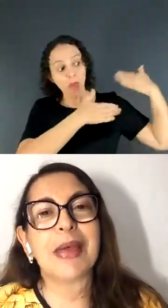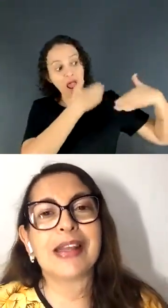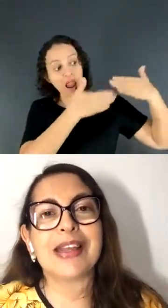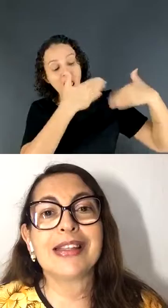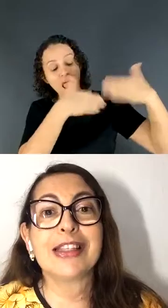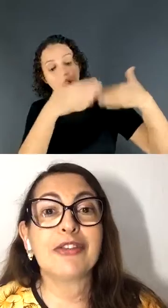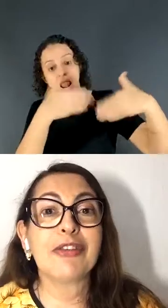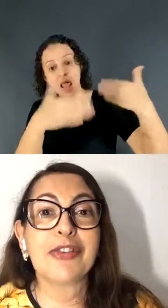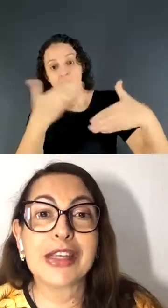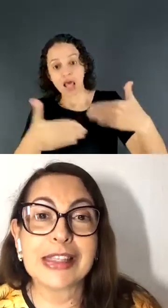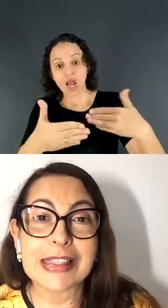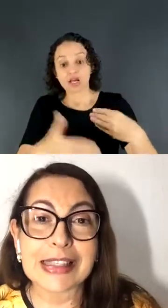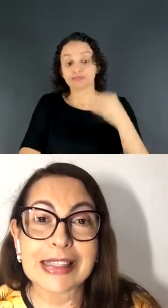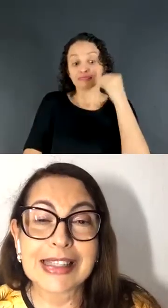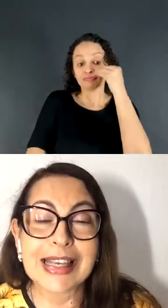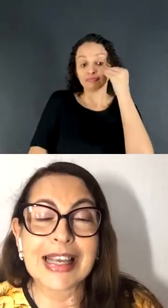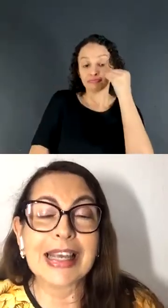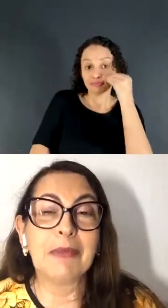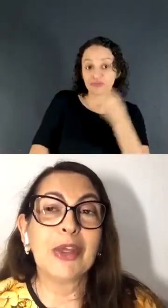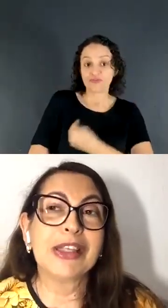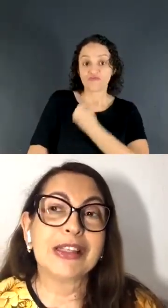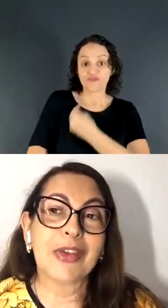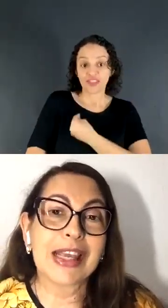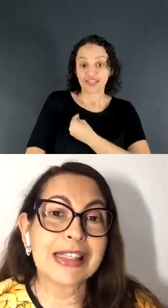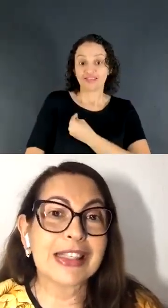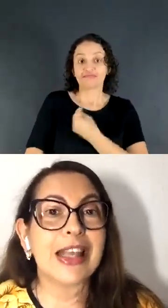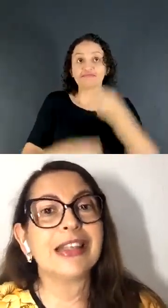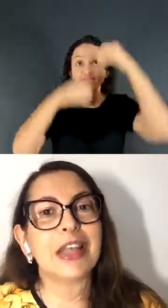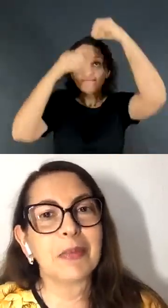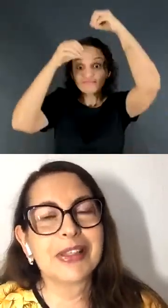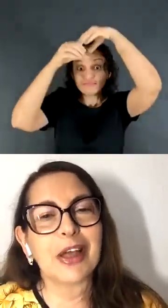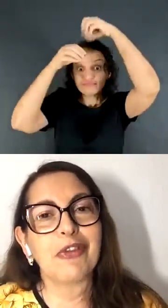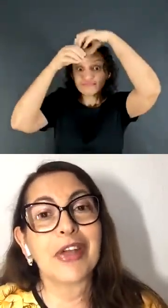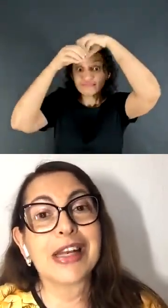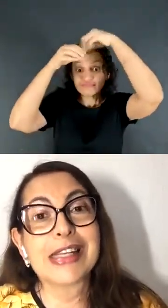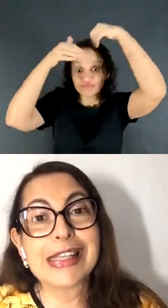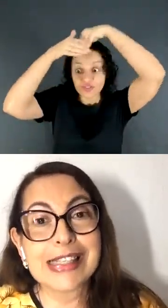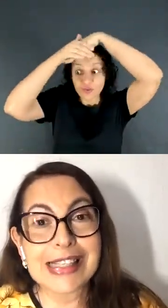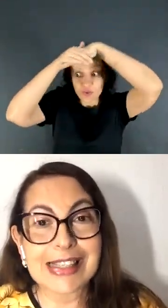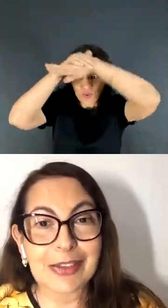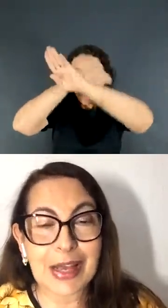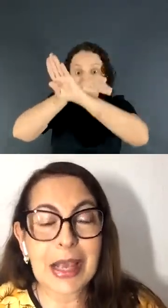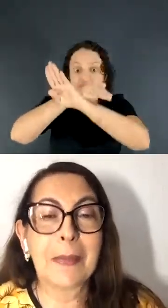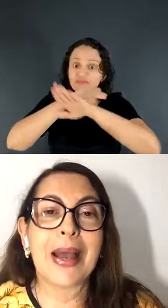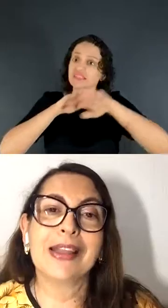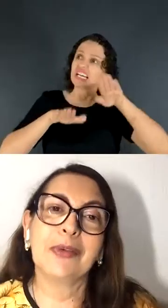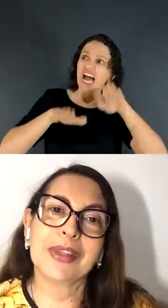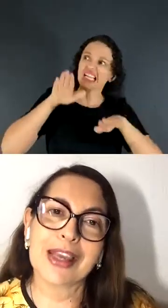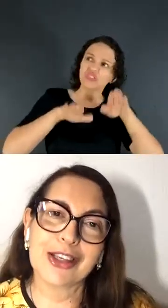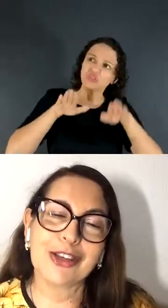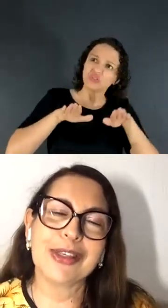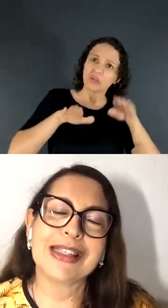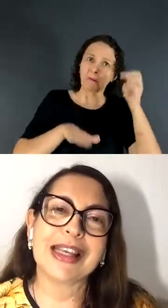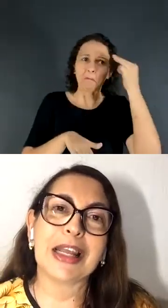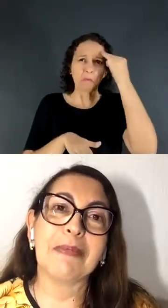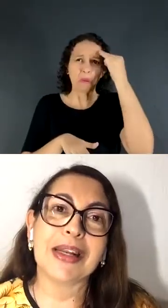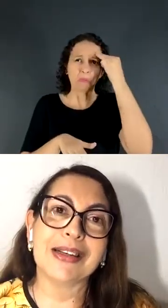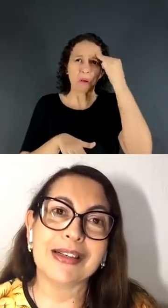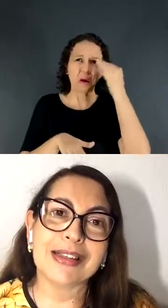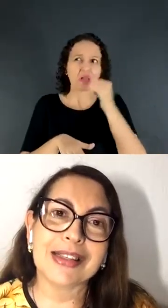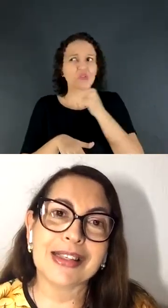nossas experiências vividas. Muitas vezes nem sempre são felizes, não é? Mas não deixam de